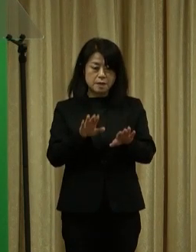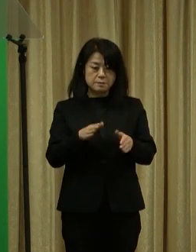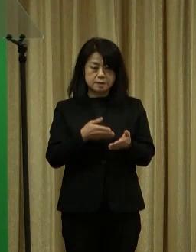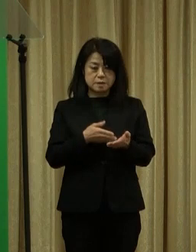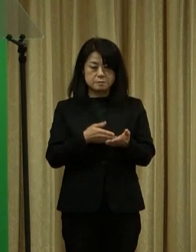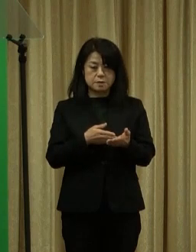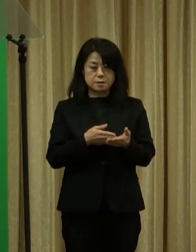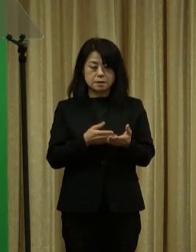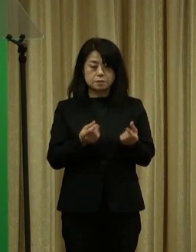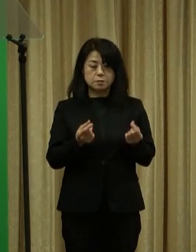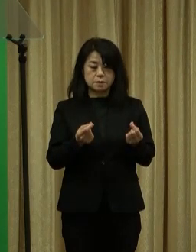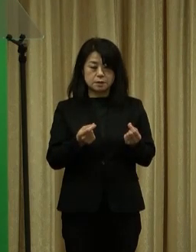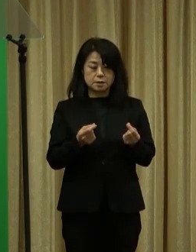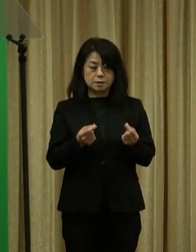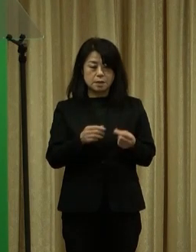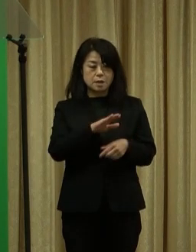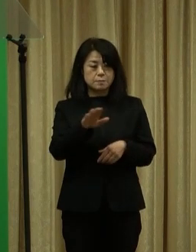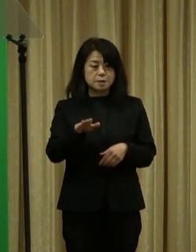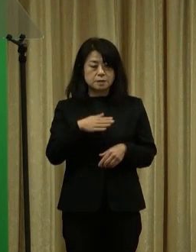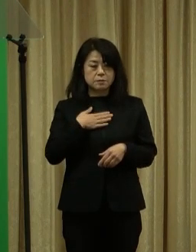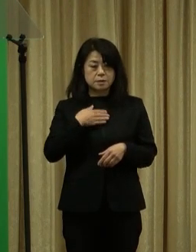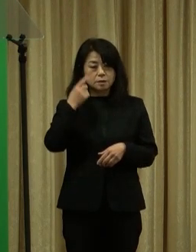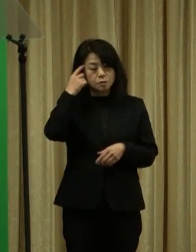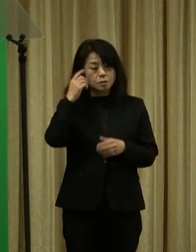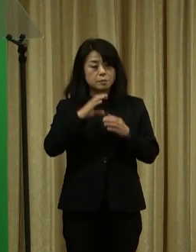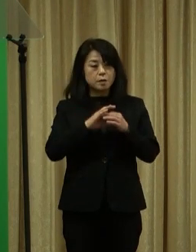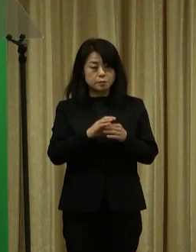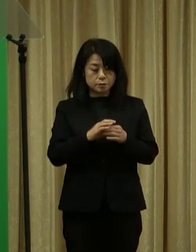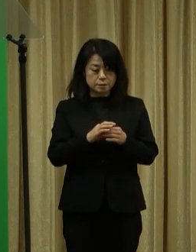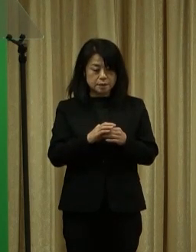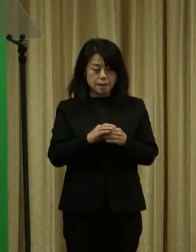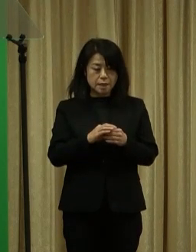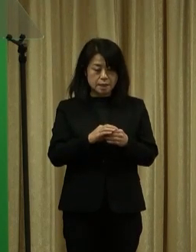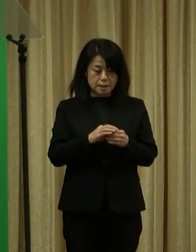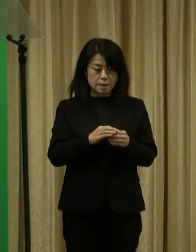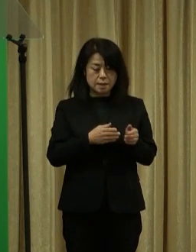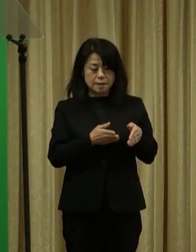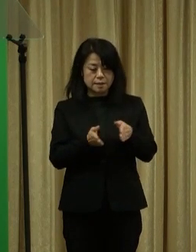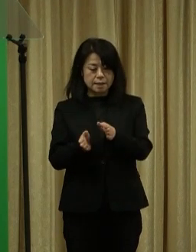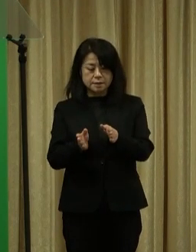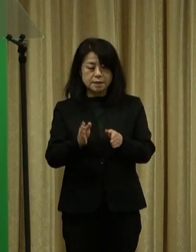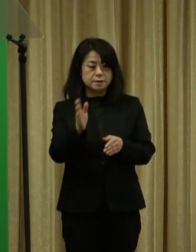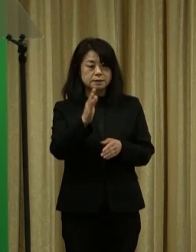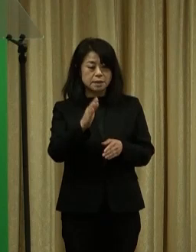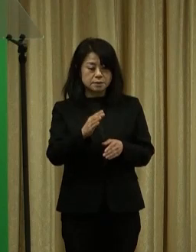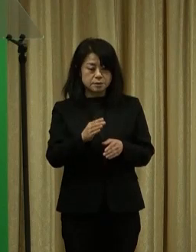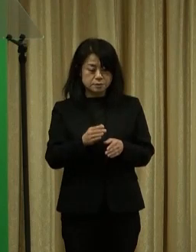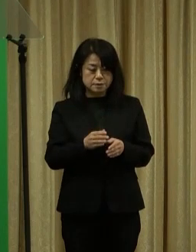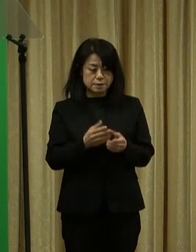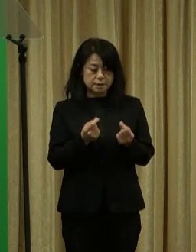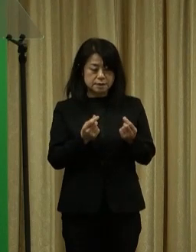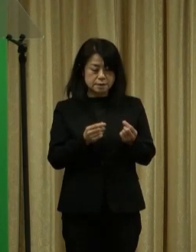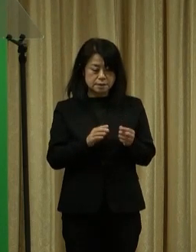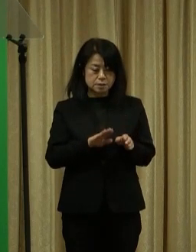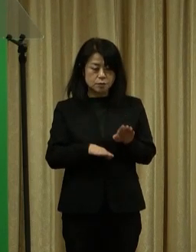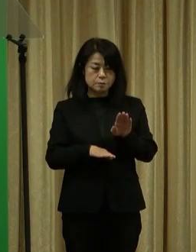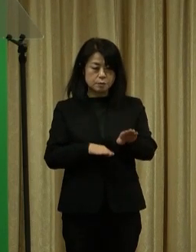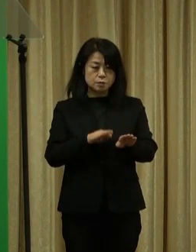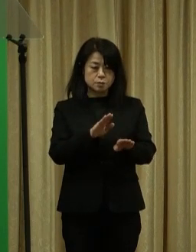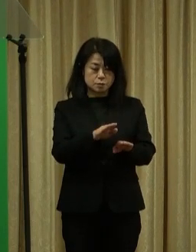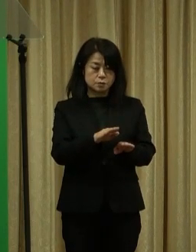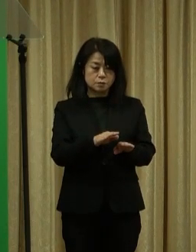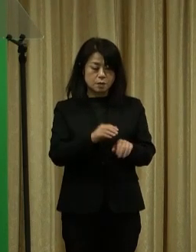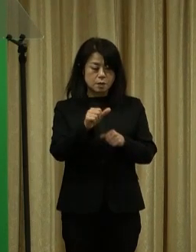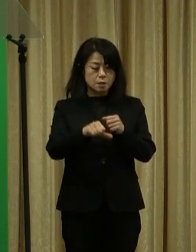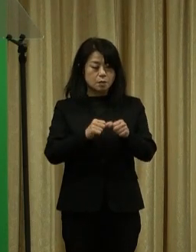いただいていると思いますので、その方向に向けてぶれずに、一歩ずつ、それもう少し今までこの5